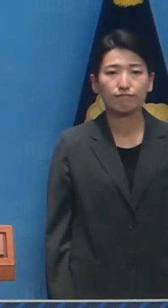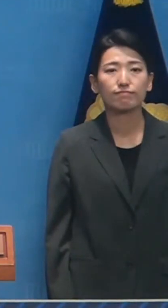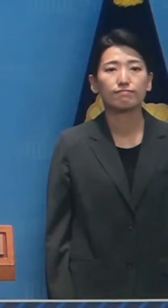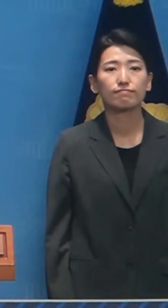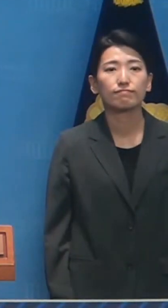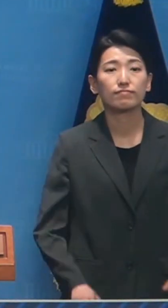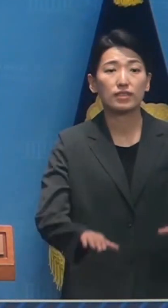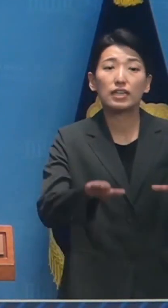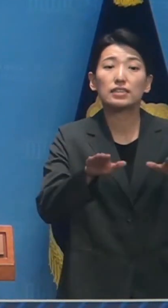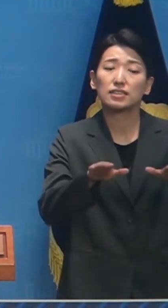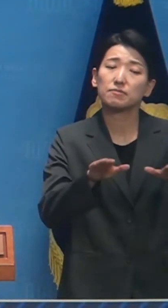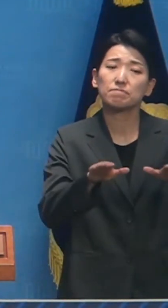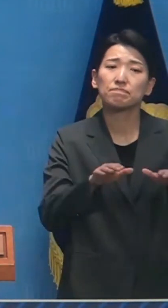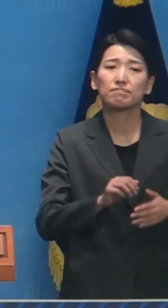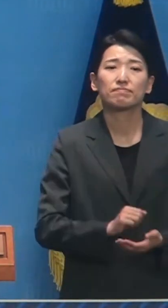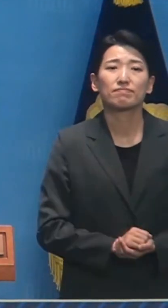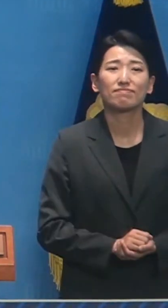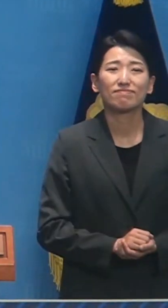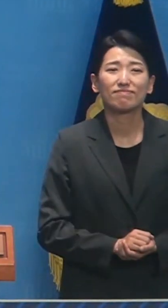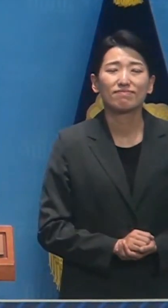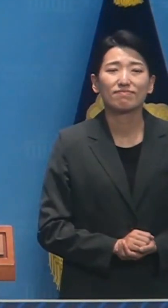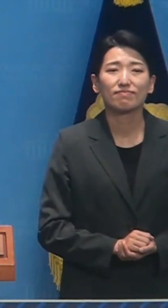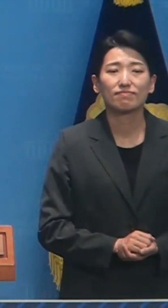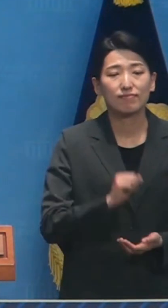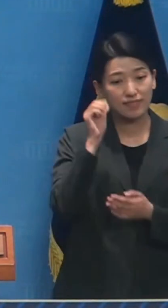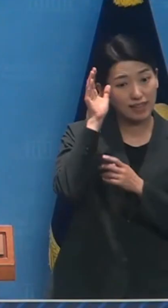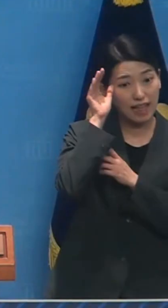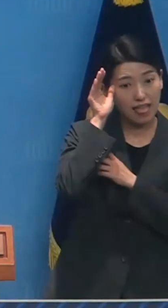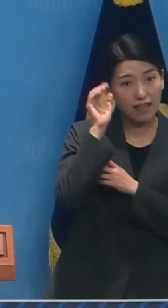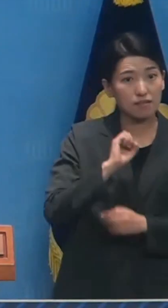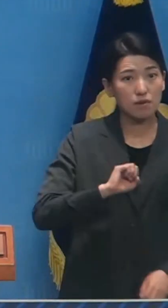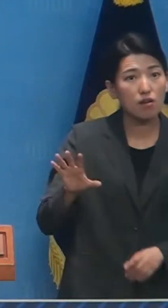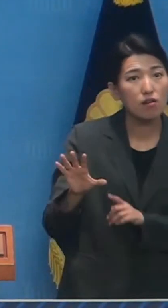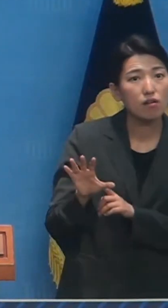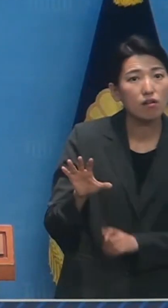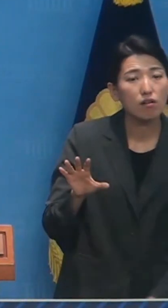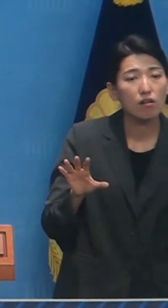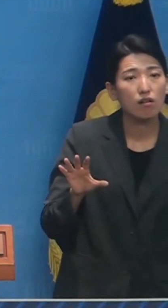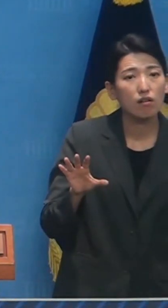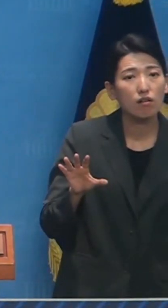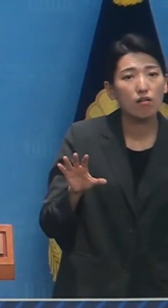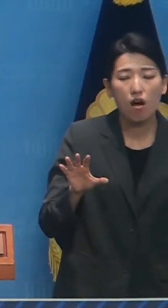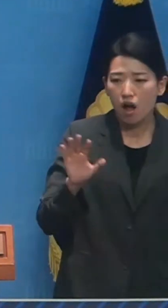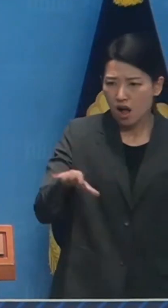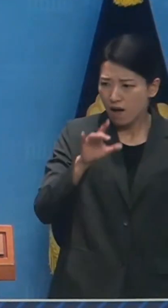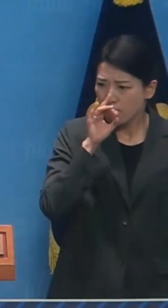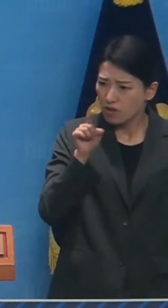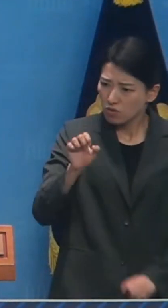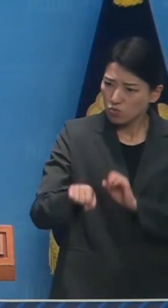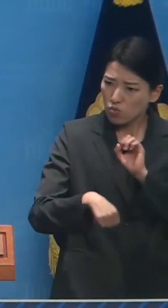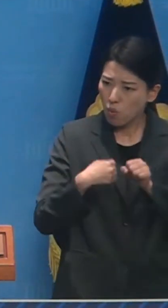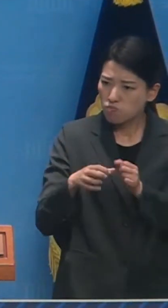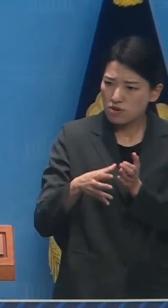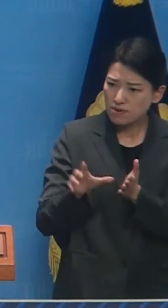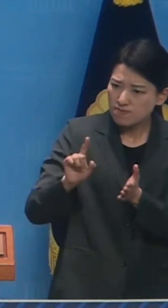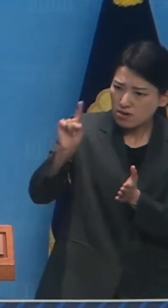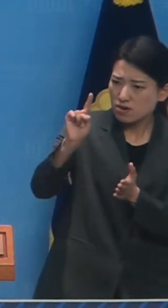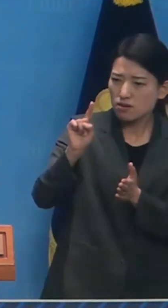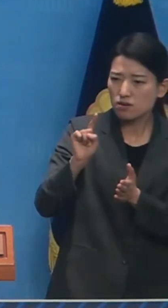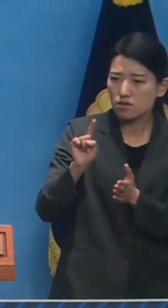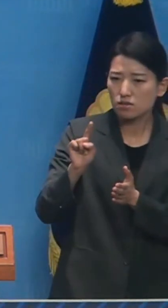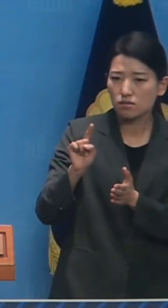지금 시대는 강아지를 버려도 문제가 되는 시대입니다. 그런데